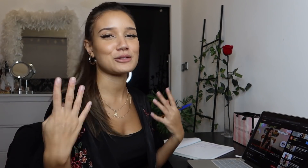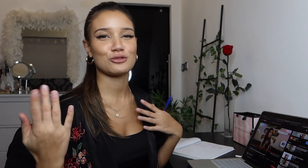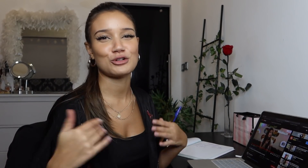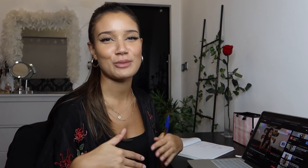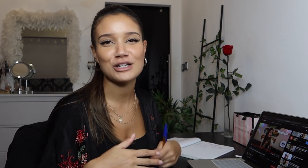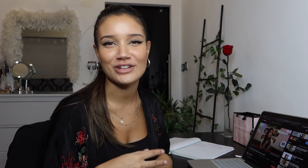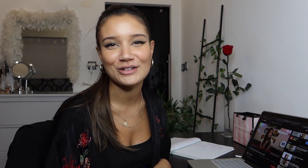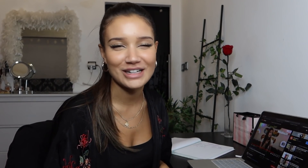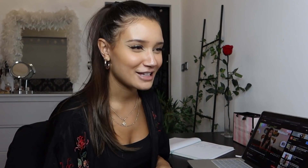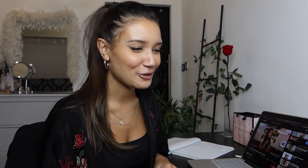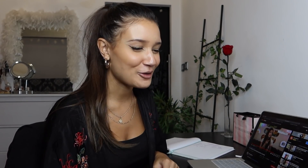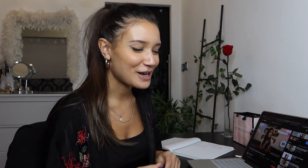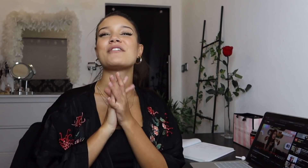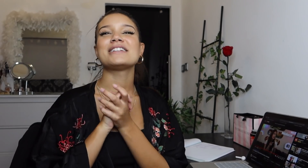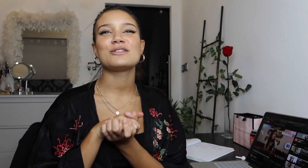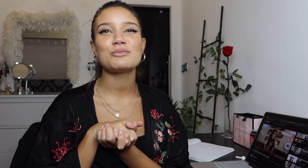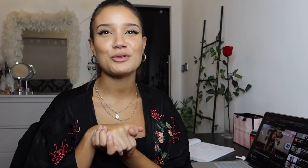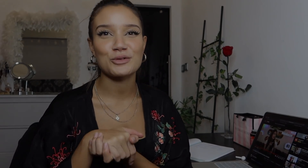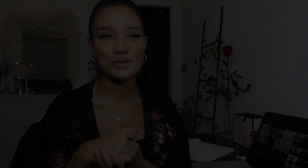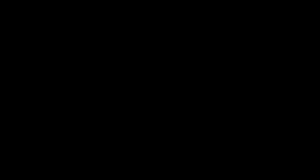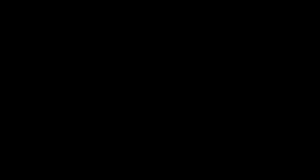que quand je parle je fais une choré. C'est drôle. Bon voilà c'est tout pour aujourd'hui.